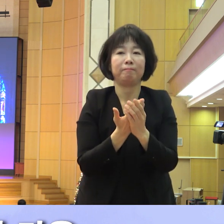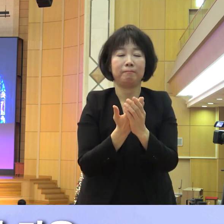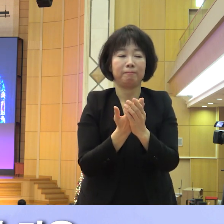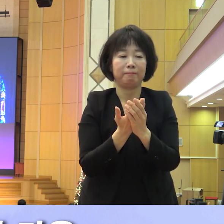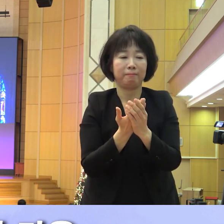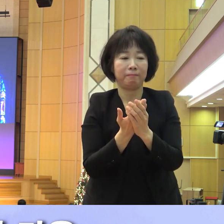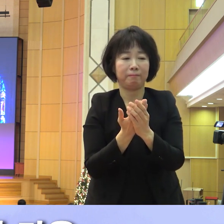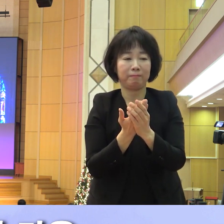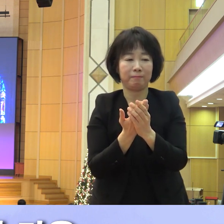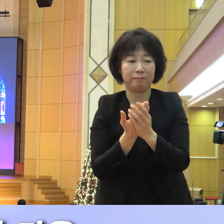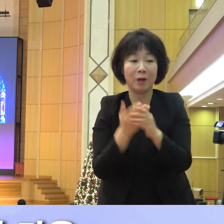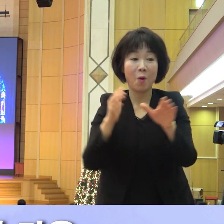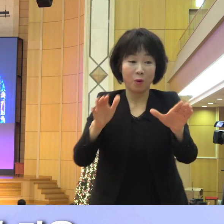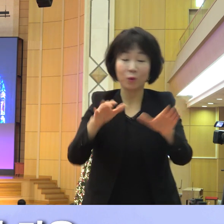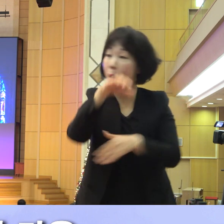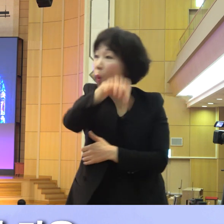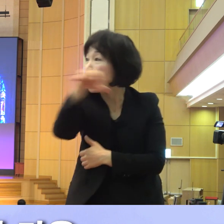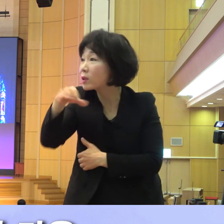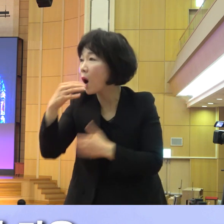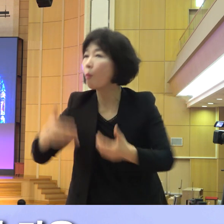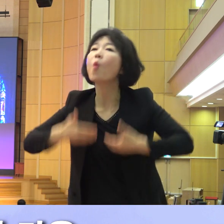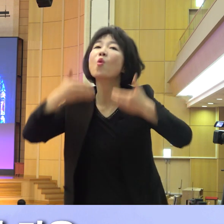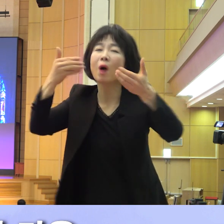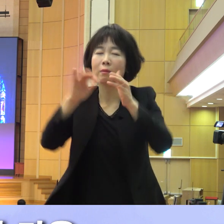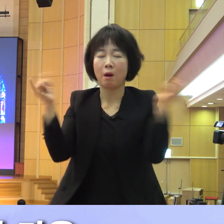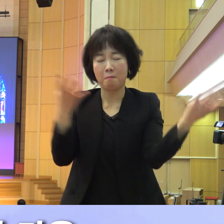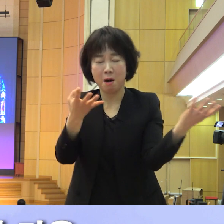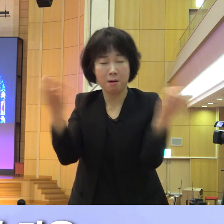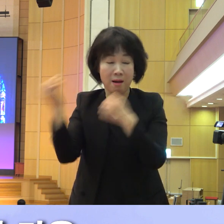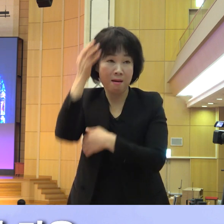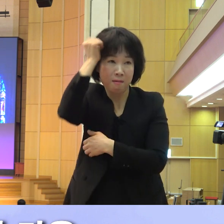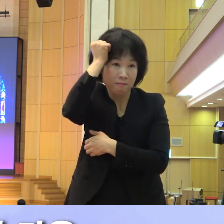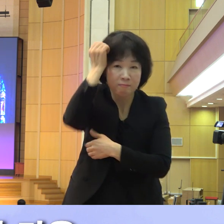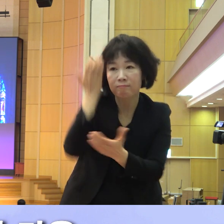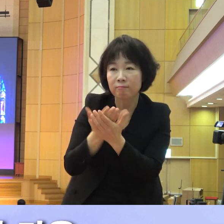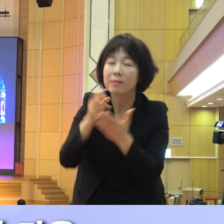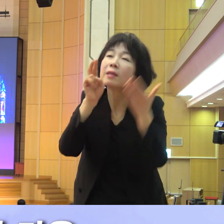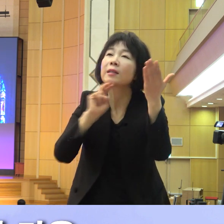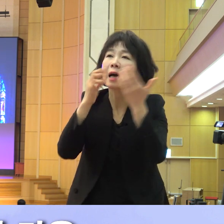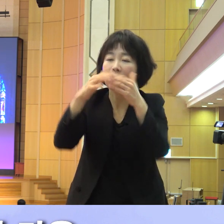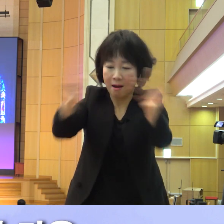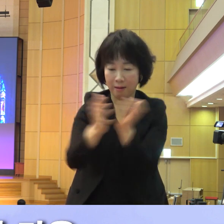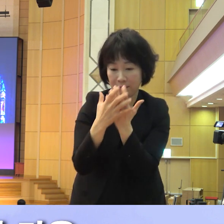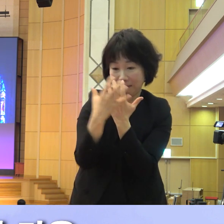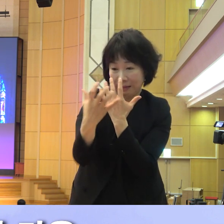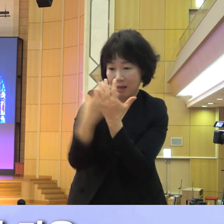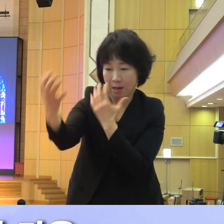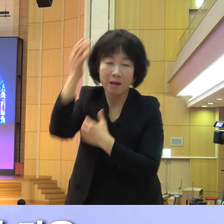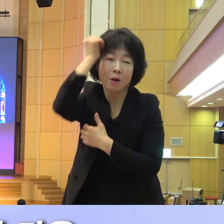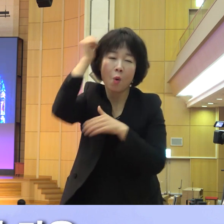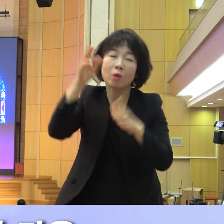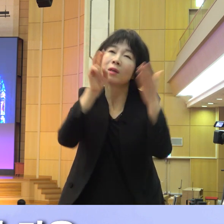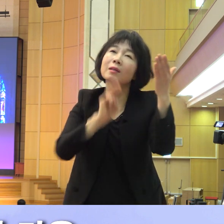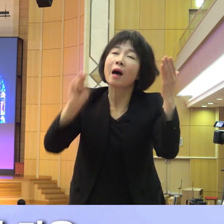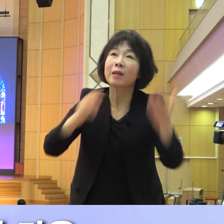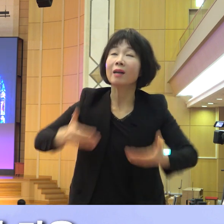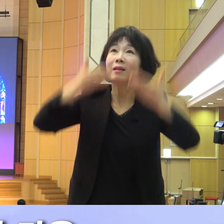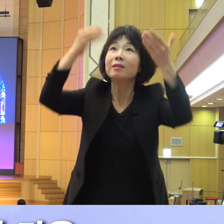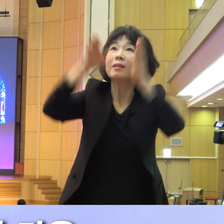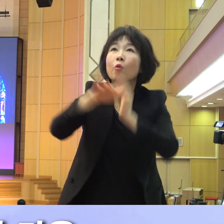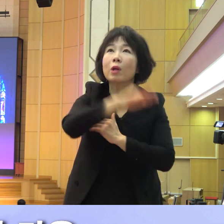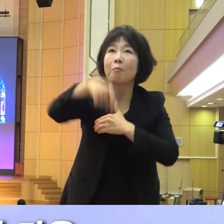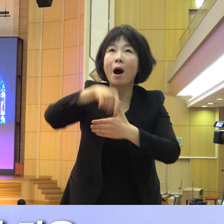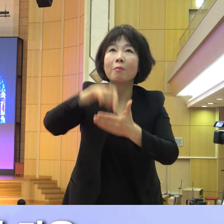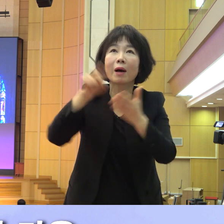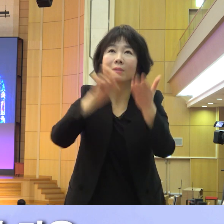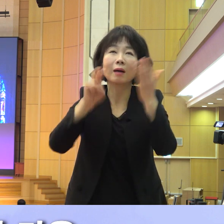성전 곳에 봉사하는 손길도 하나님 기억하여 주시고 찬양대를 기억하여 주셔서 오늘 찬양을 드릴 때 우리들을